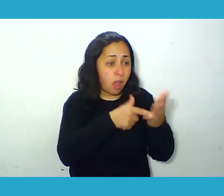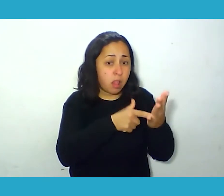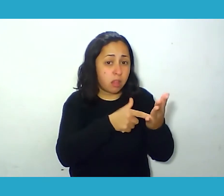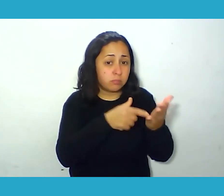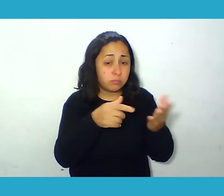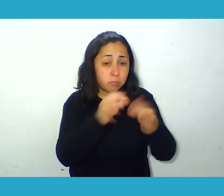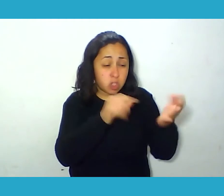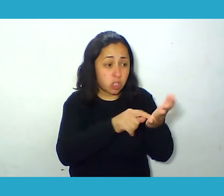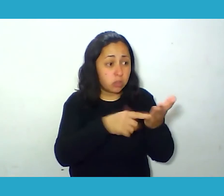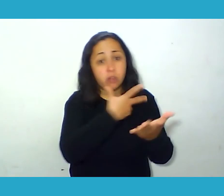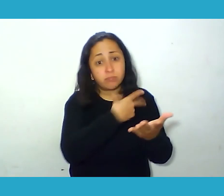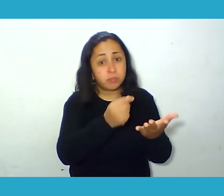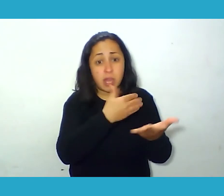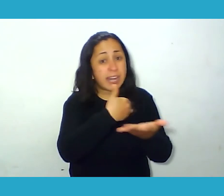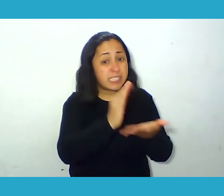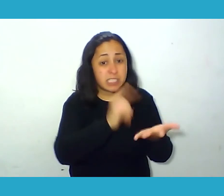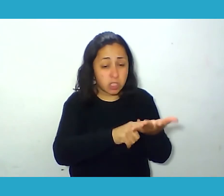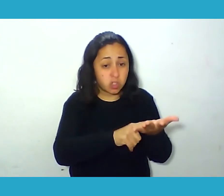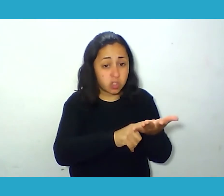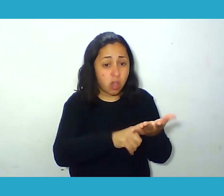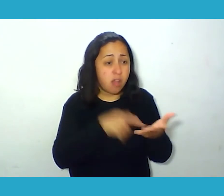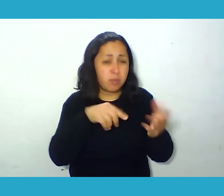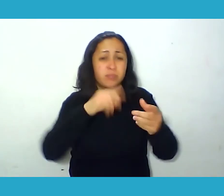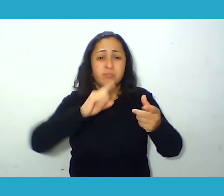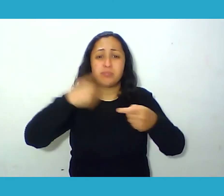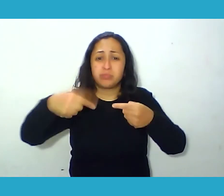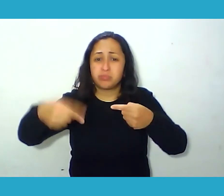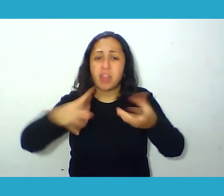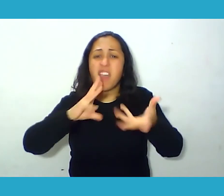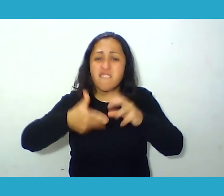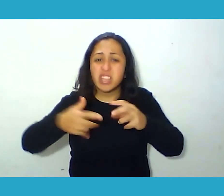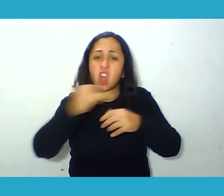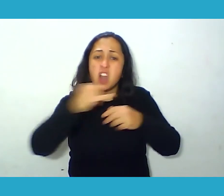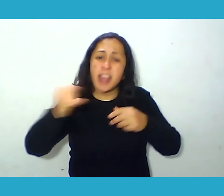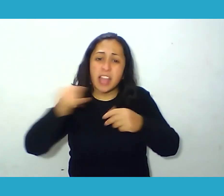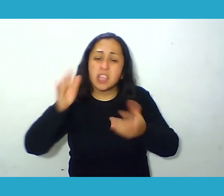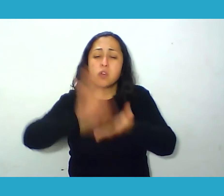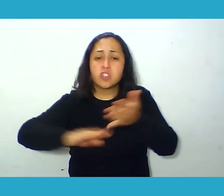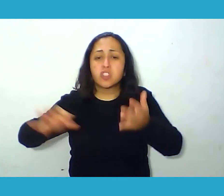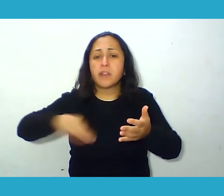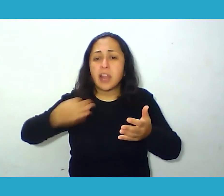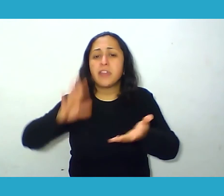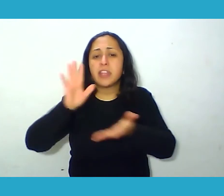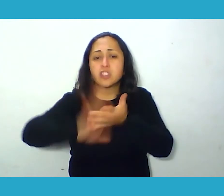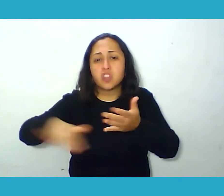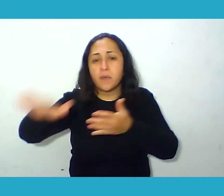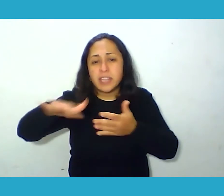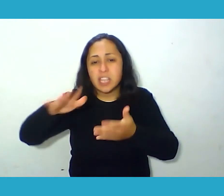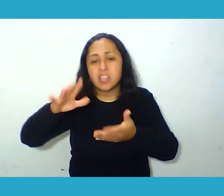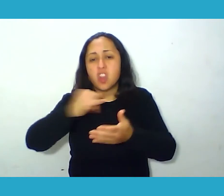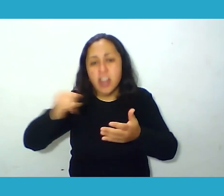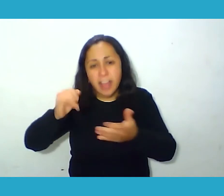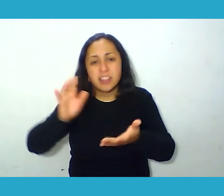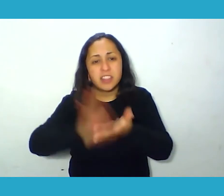presente proyecto por presentar importantes efectos negativos sobre la vida, las formas de cultura, los territorios, en todos los niveles, social,